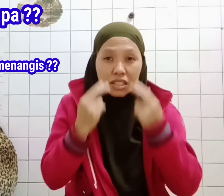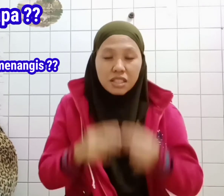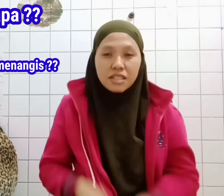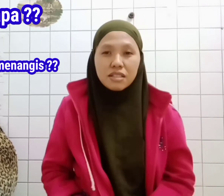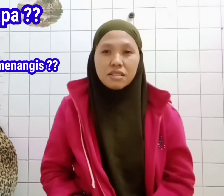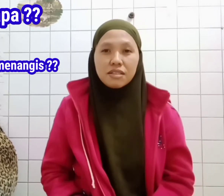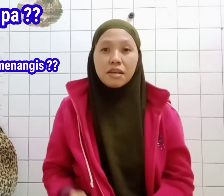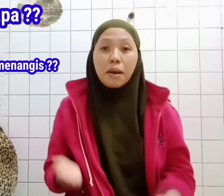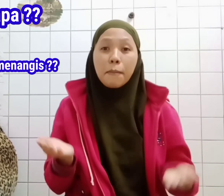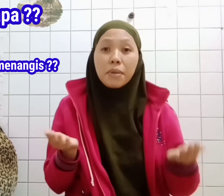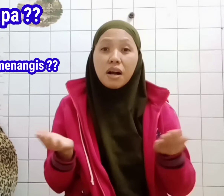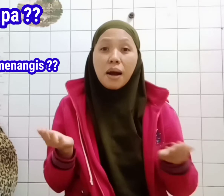mengapa kamu menangis.